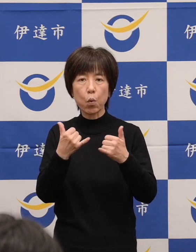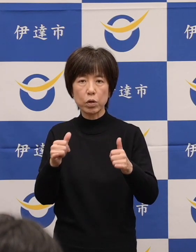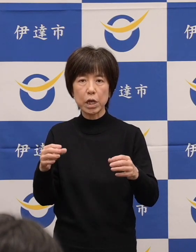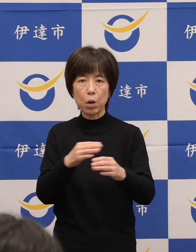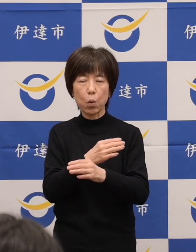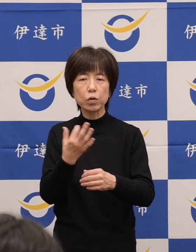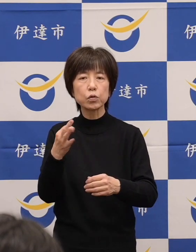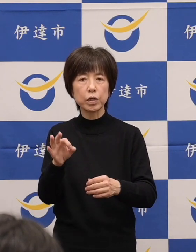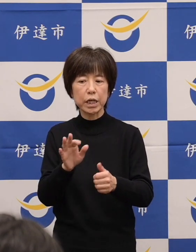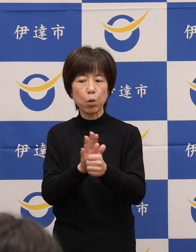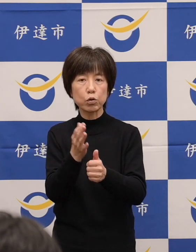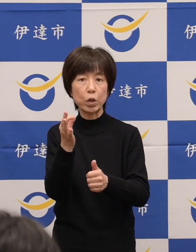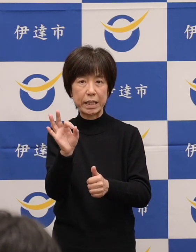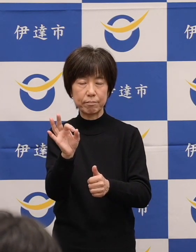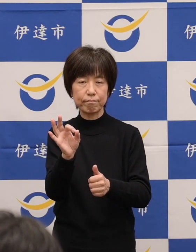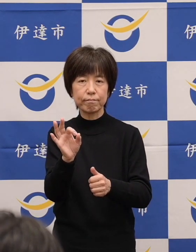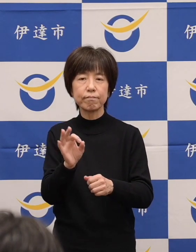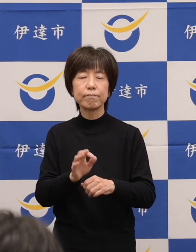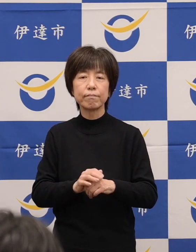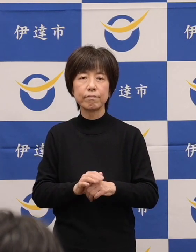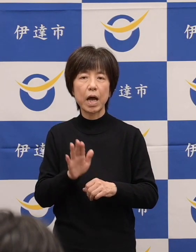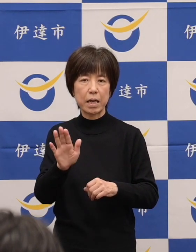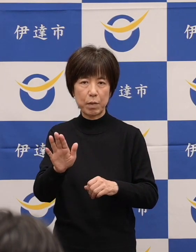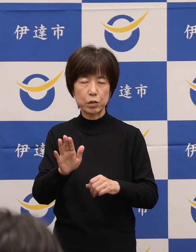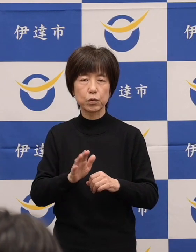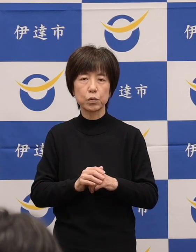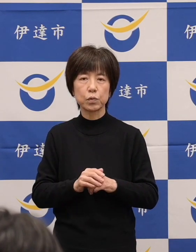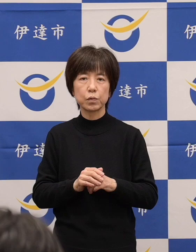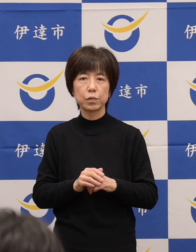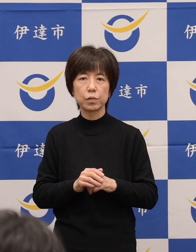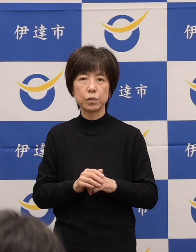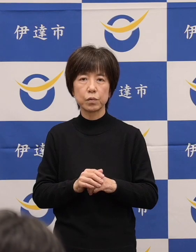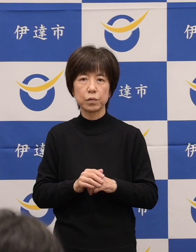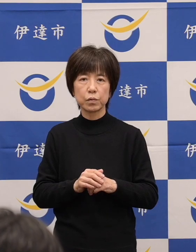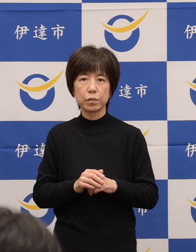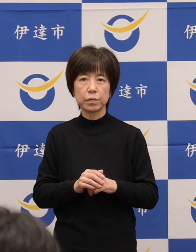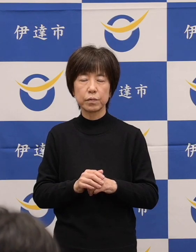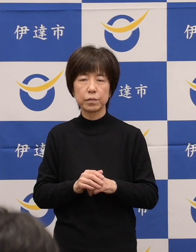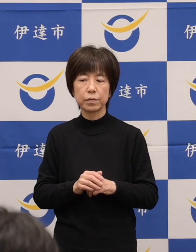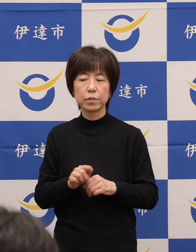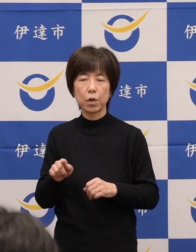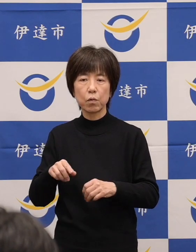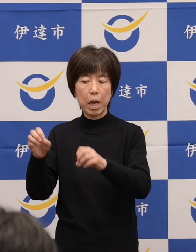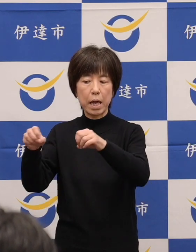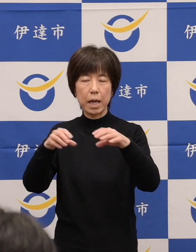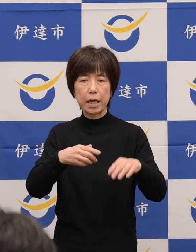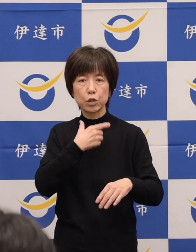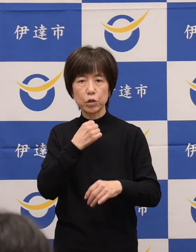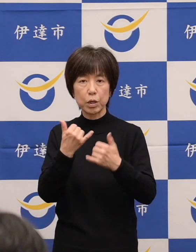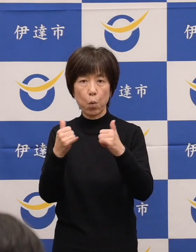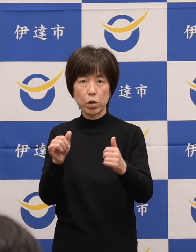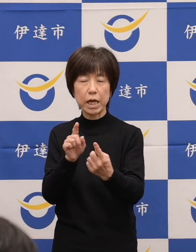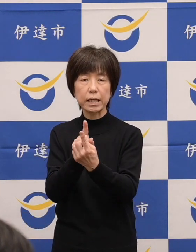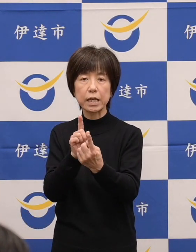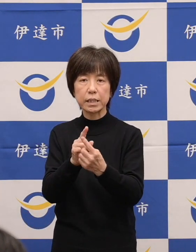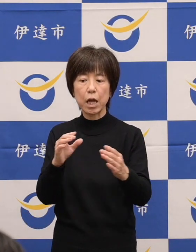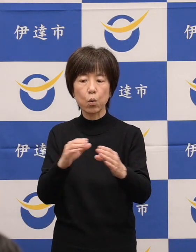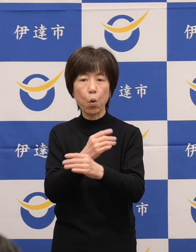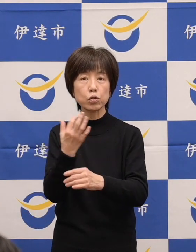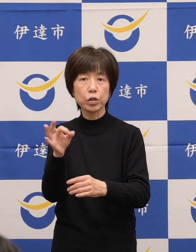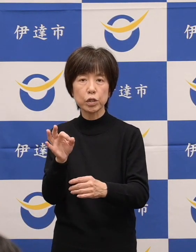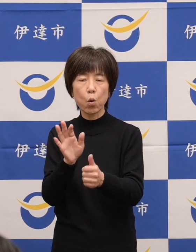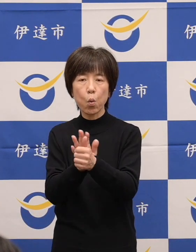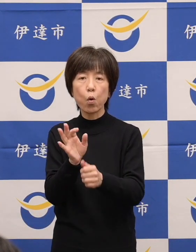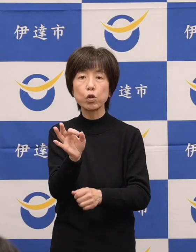補助金というのがあります。これは移住希望者に対しまして交通費を補助する